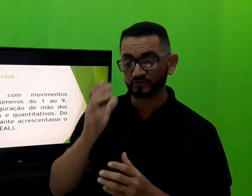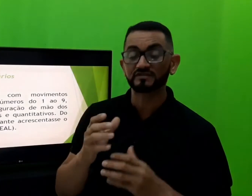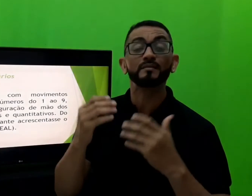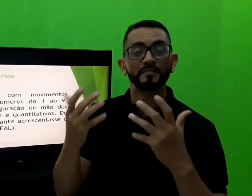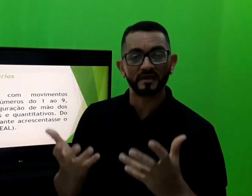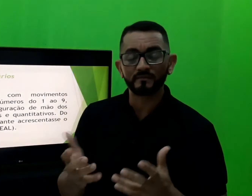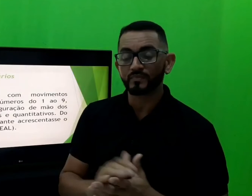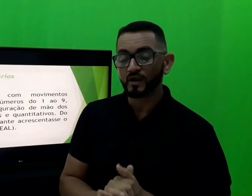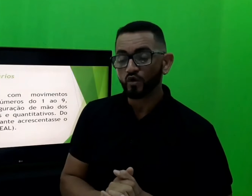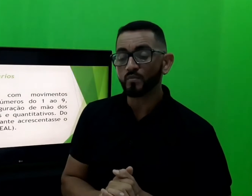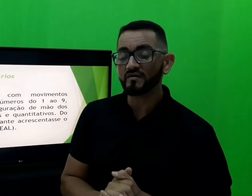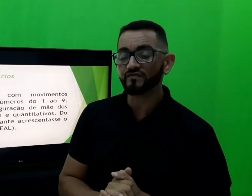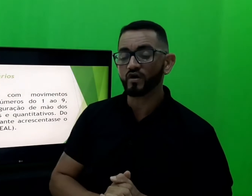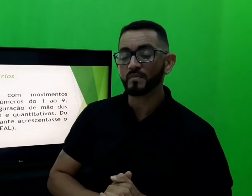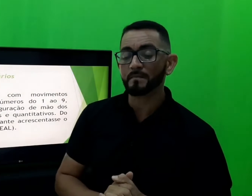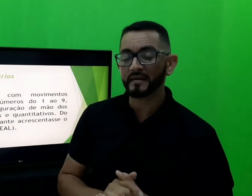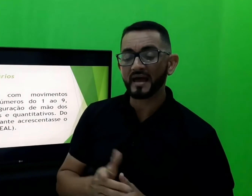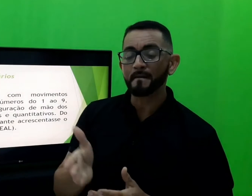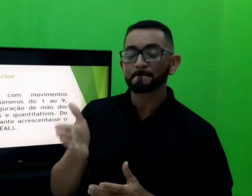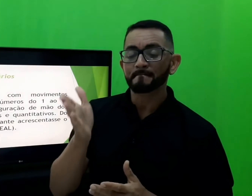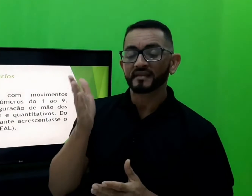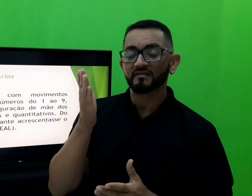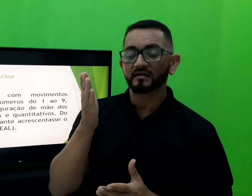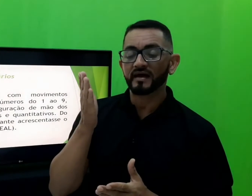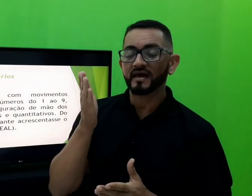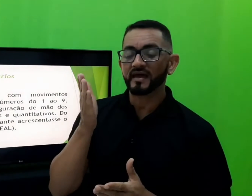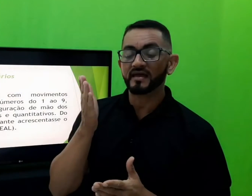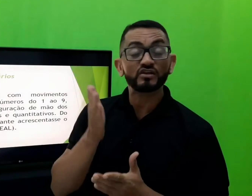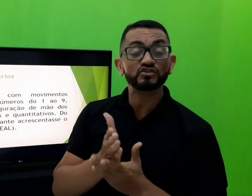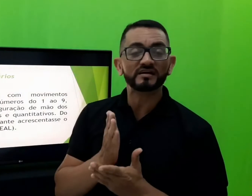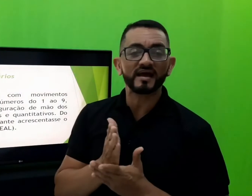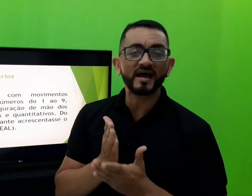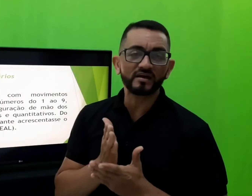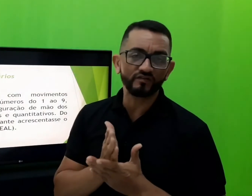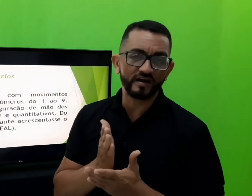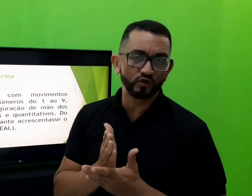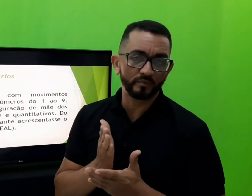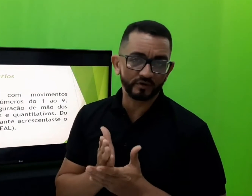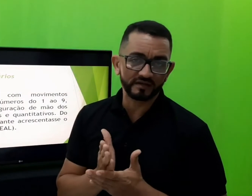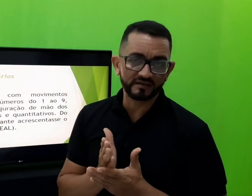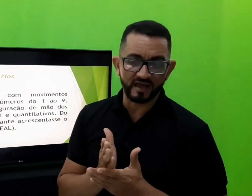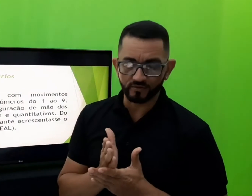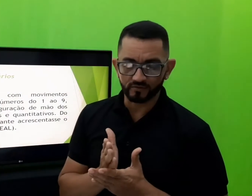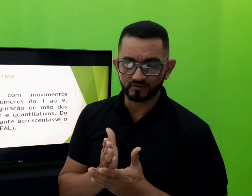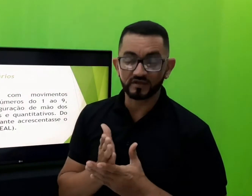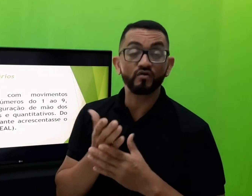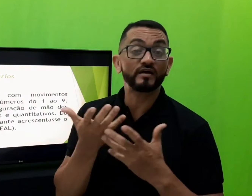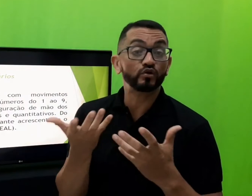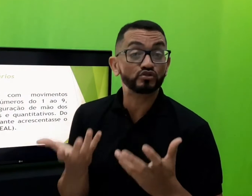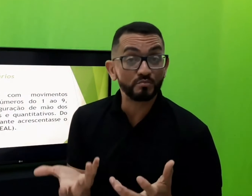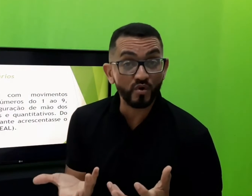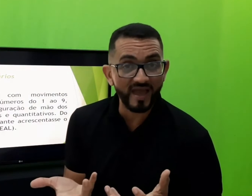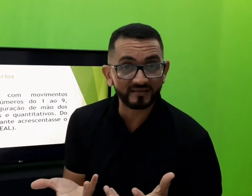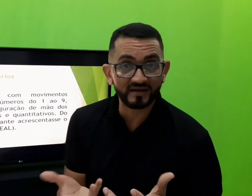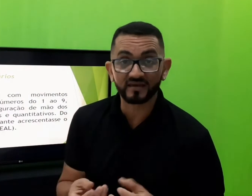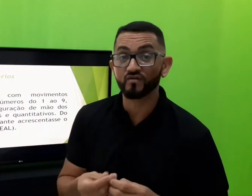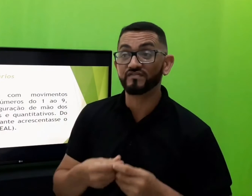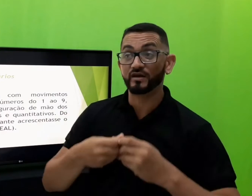temos também uma forma para indicar que é um valor monetário, que é um valor de moeda, que é um